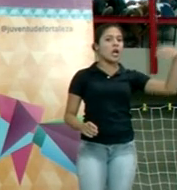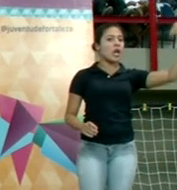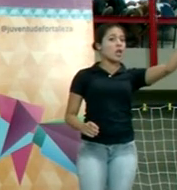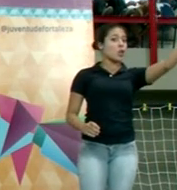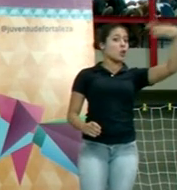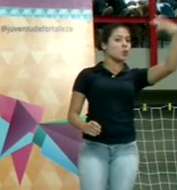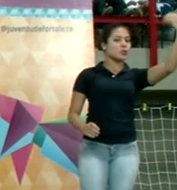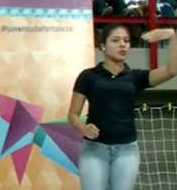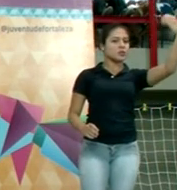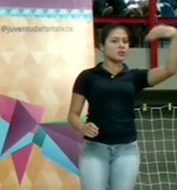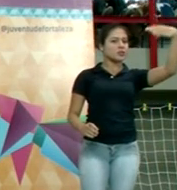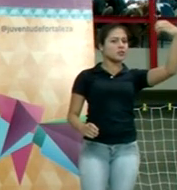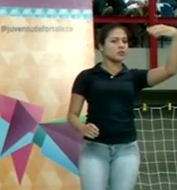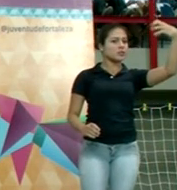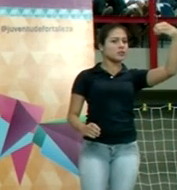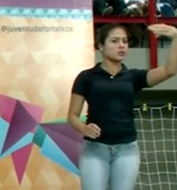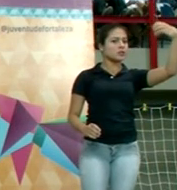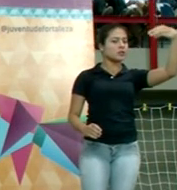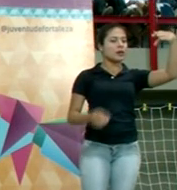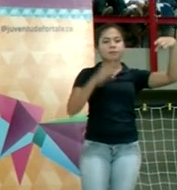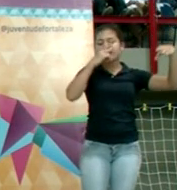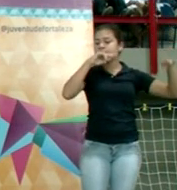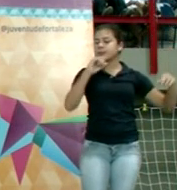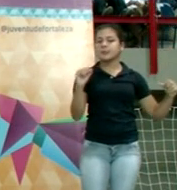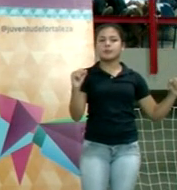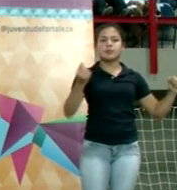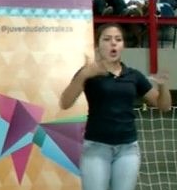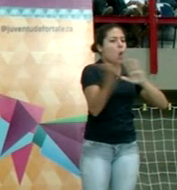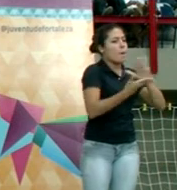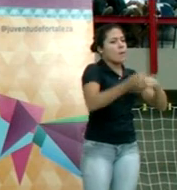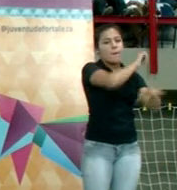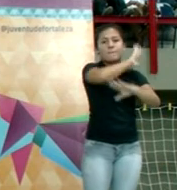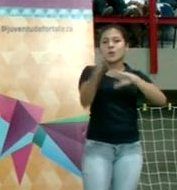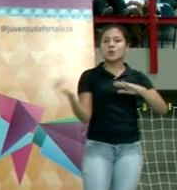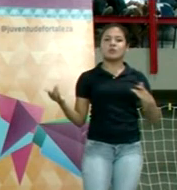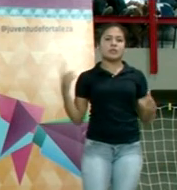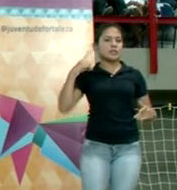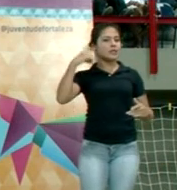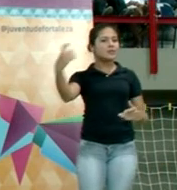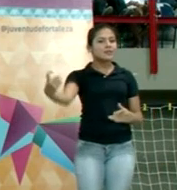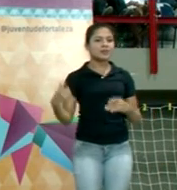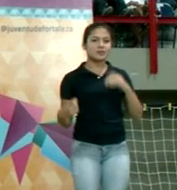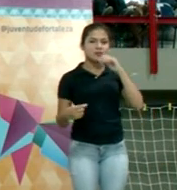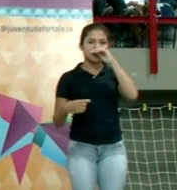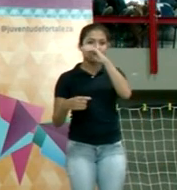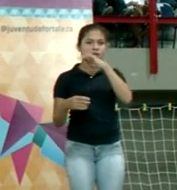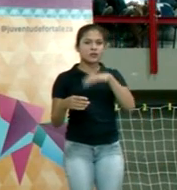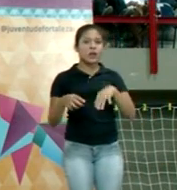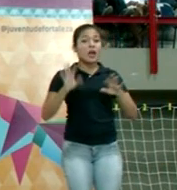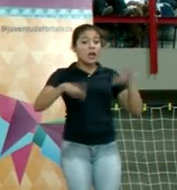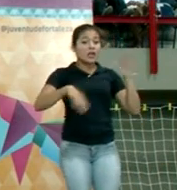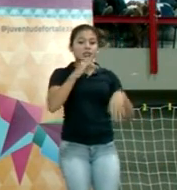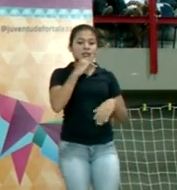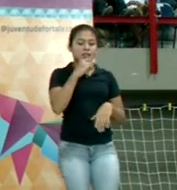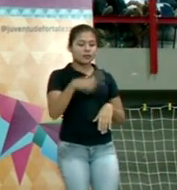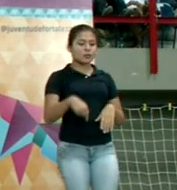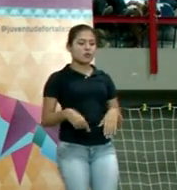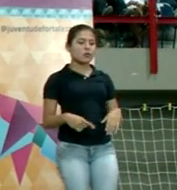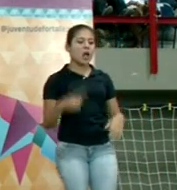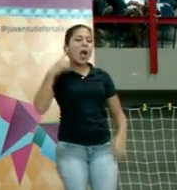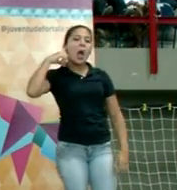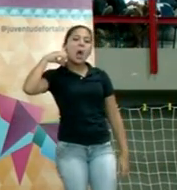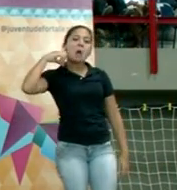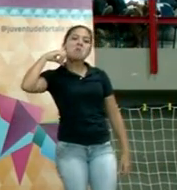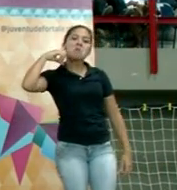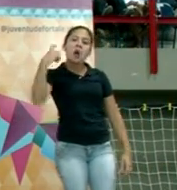menor possibilidade do cara ser atingido por um raio e escutar o trovão. Se ele for atingido por um raio, ele só vai escutar quando ele já tiver passado dessa para o outro lado.